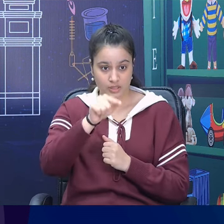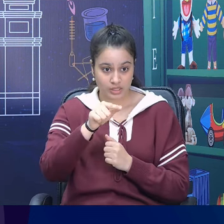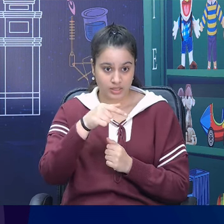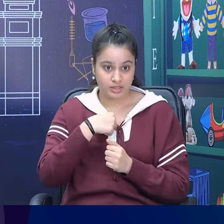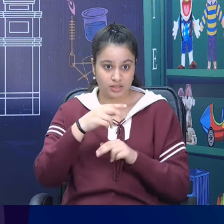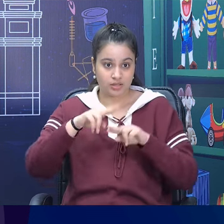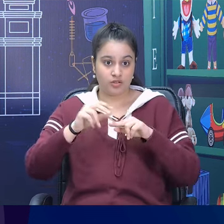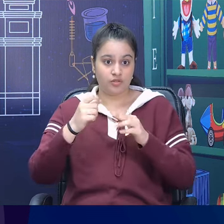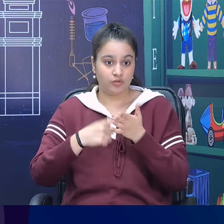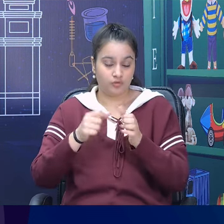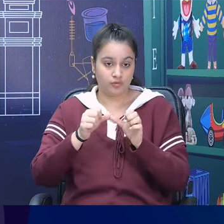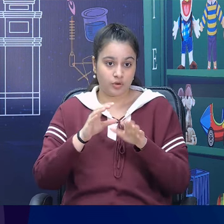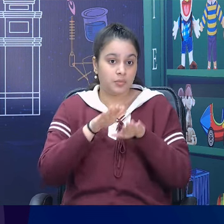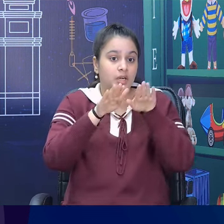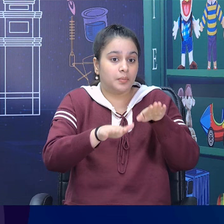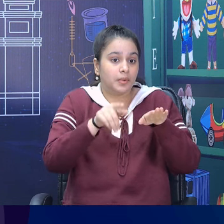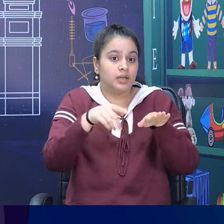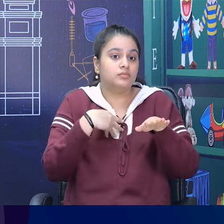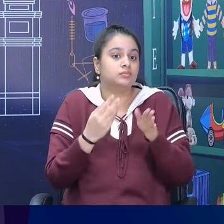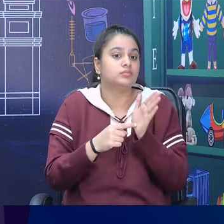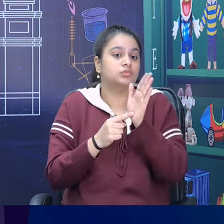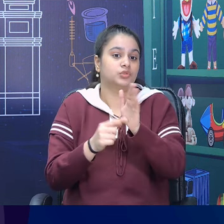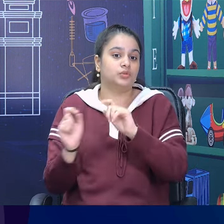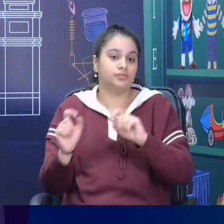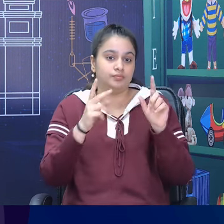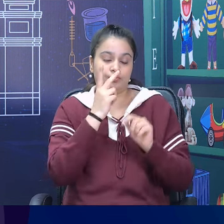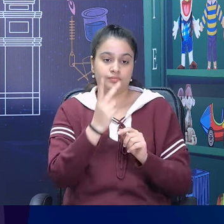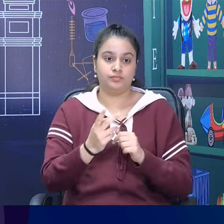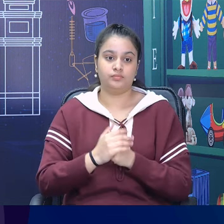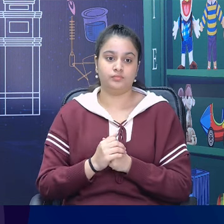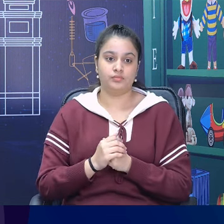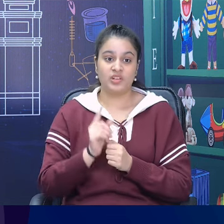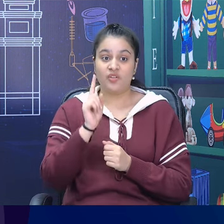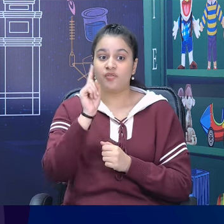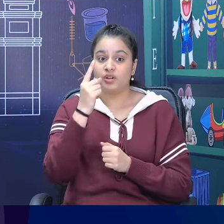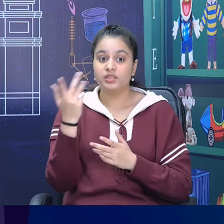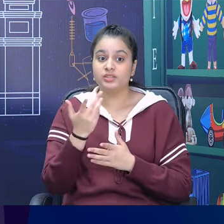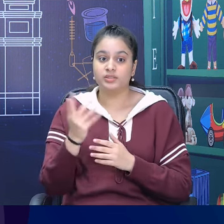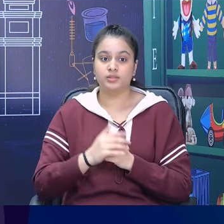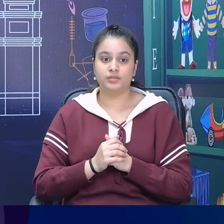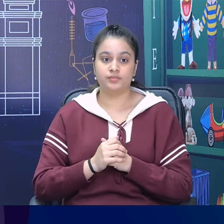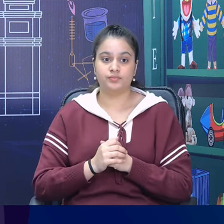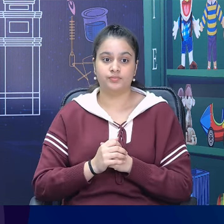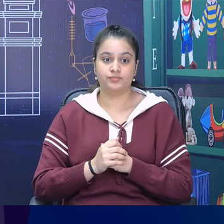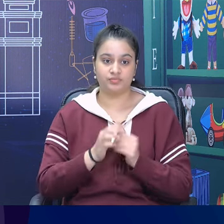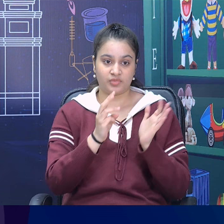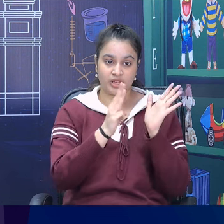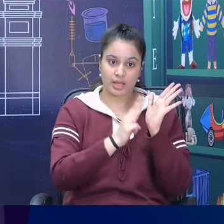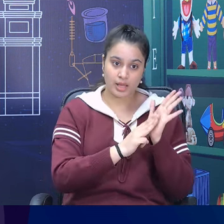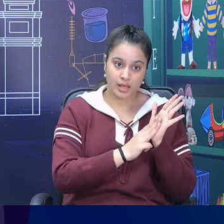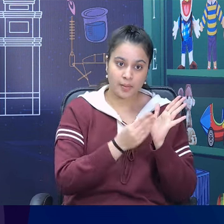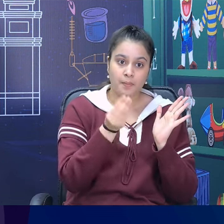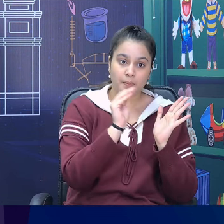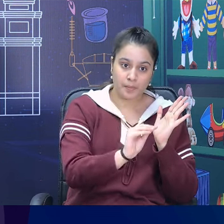हम इसमें हम अप्लाई करते हैं तो हम देख पाएंगे कि जो रिक्वायर्ड हमारे जो पहला रेशनल नंबर है व आएगा जब m की वैल्यू हम पुट करते हैं